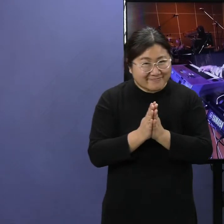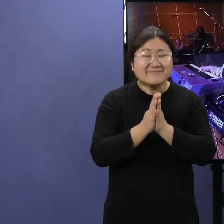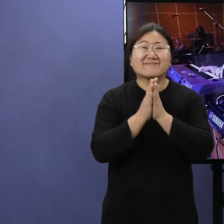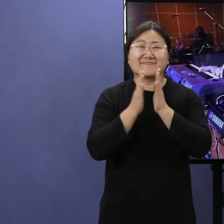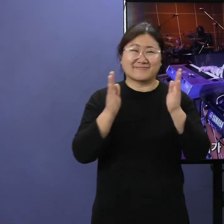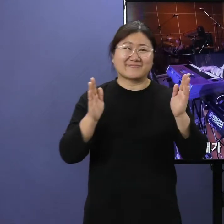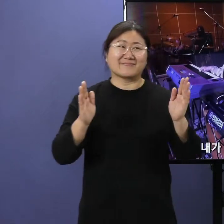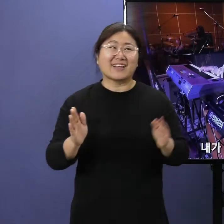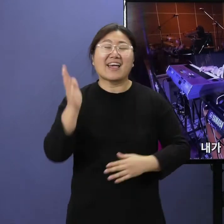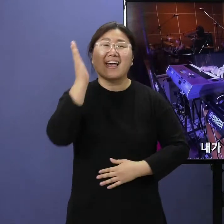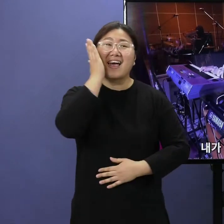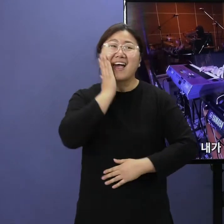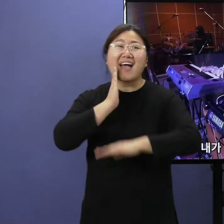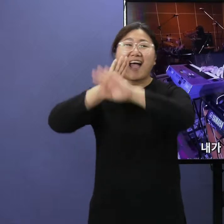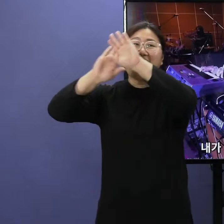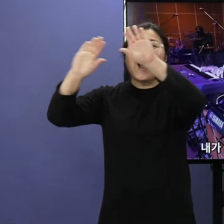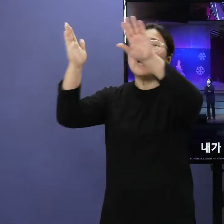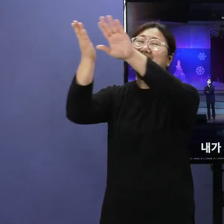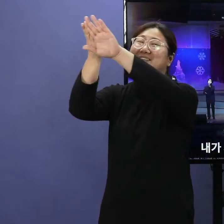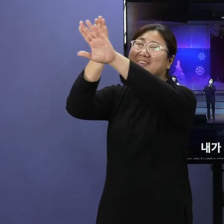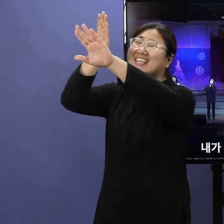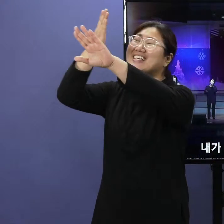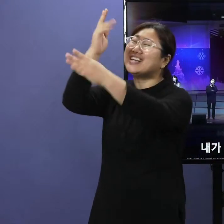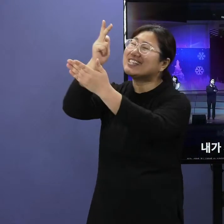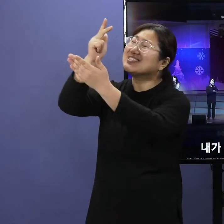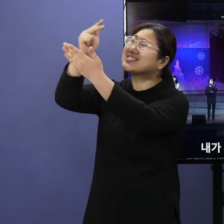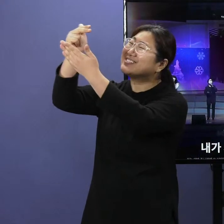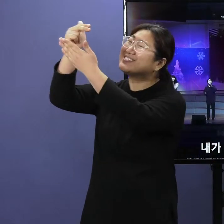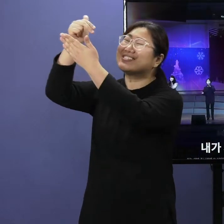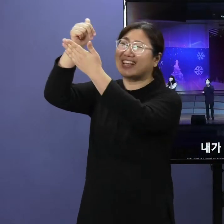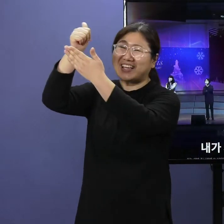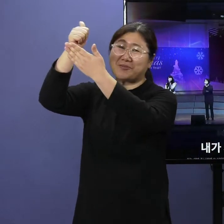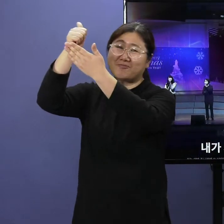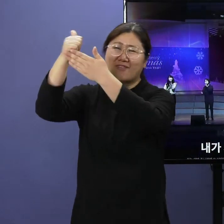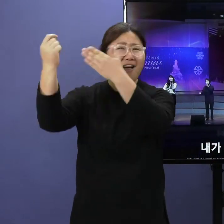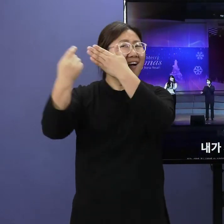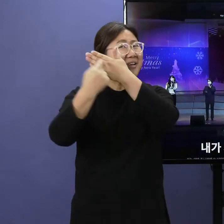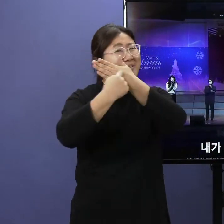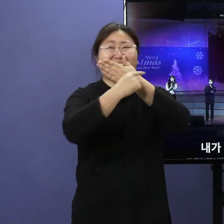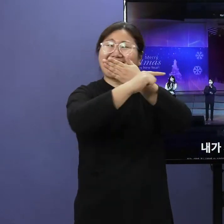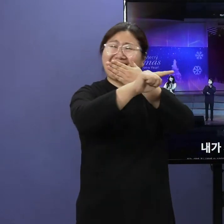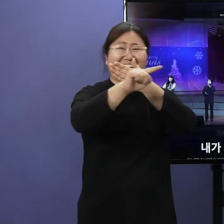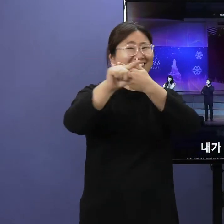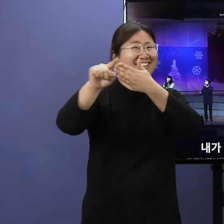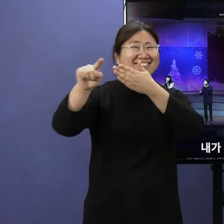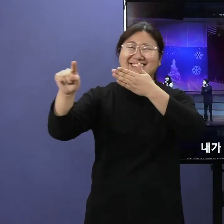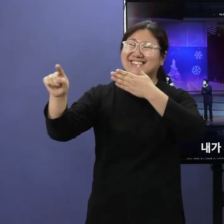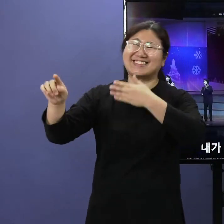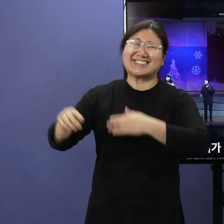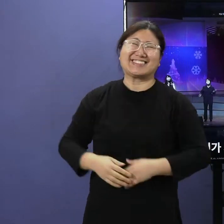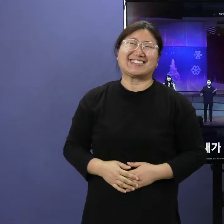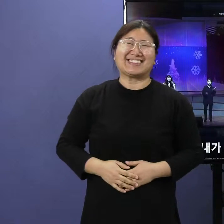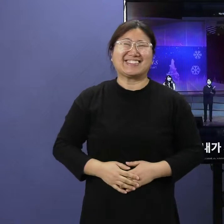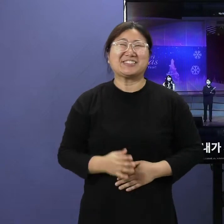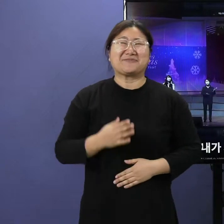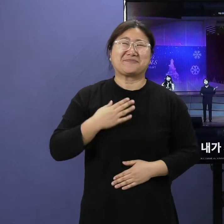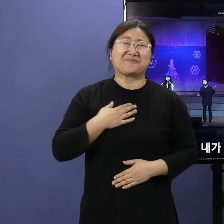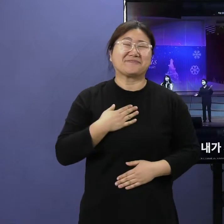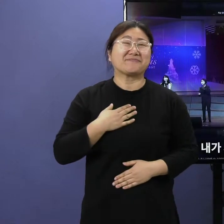우리 다 함께 하늘 위에 주님 함께,